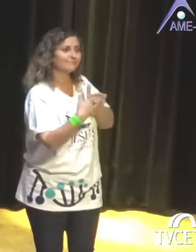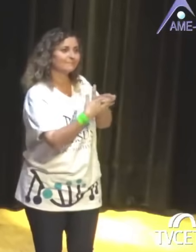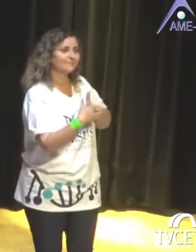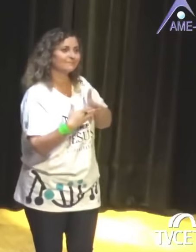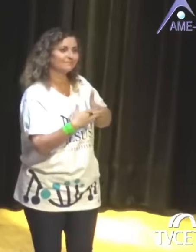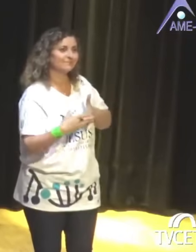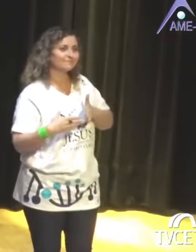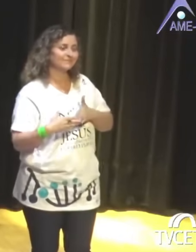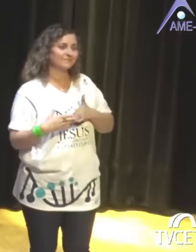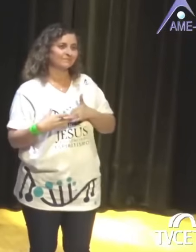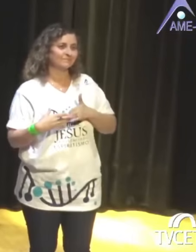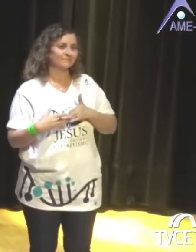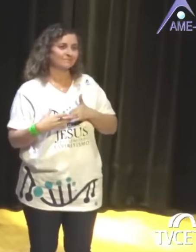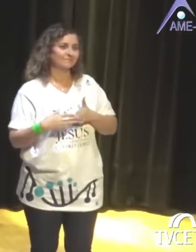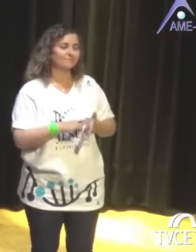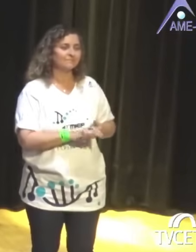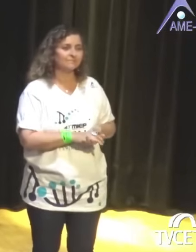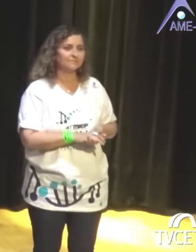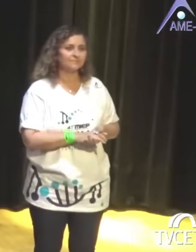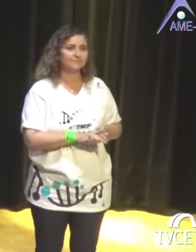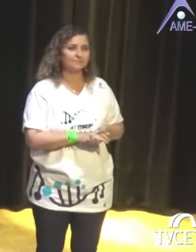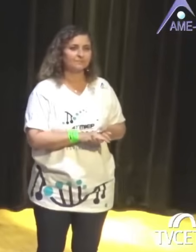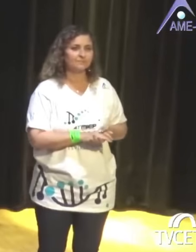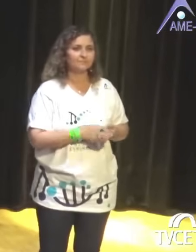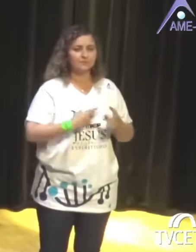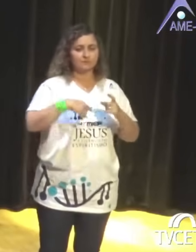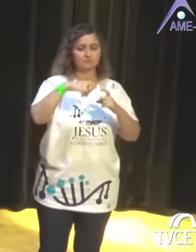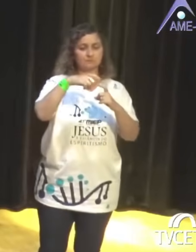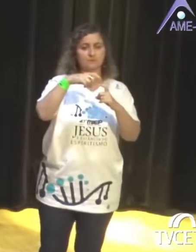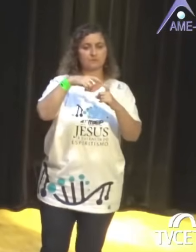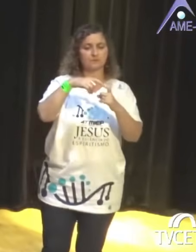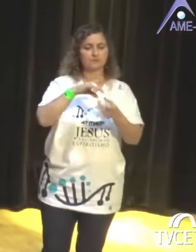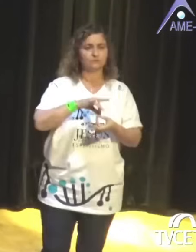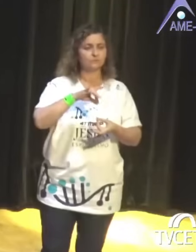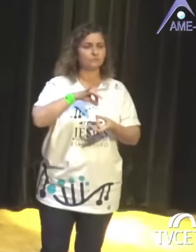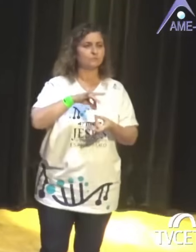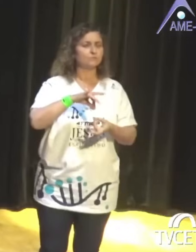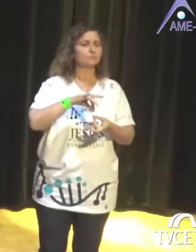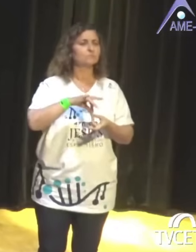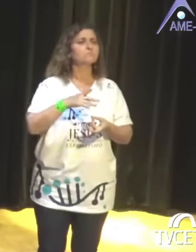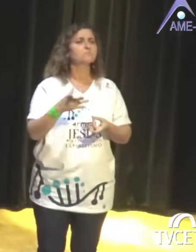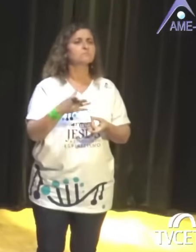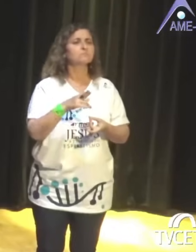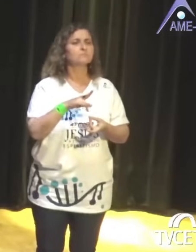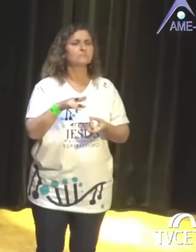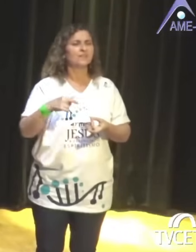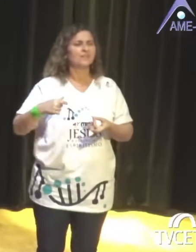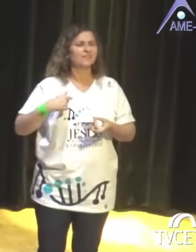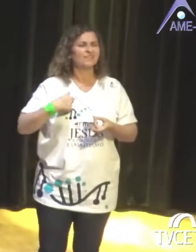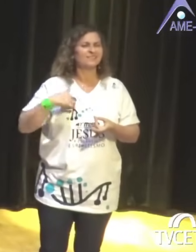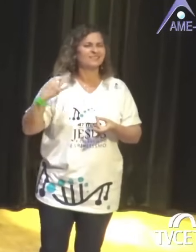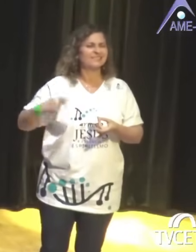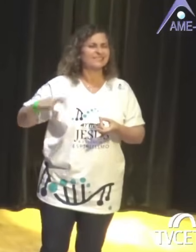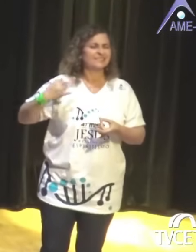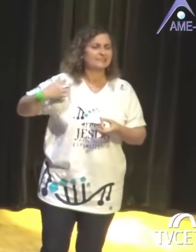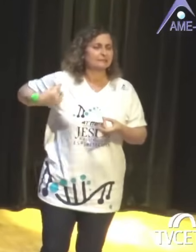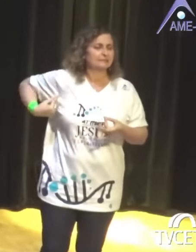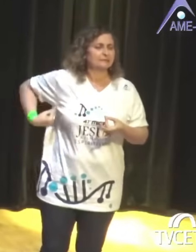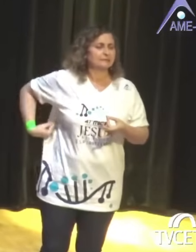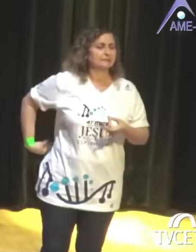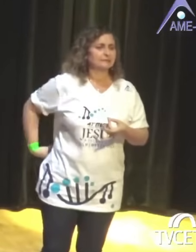petição né médico das Almas tô com uma hérnia que